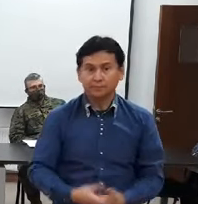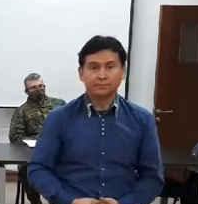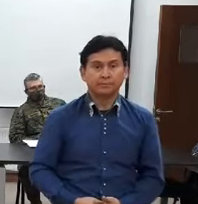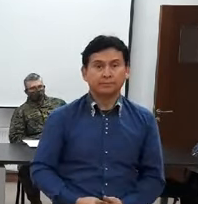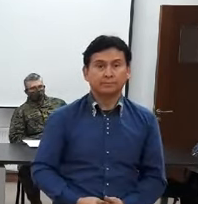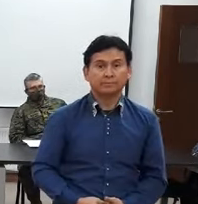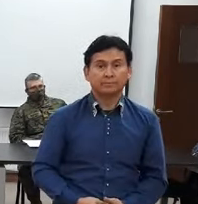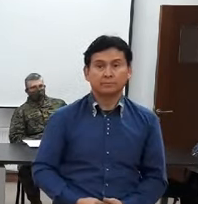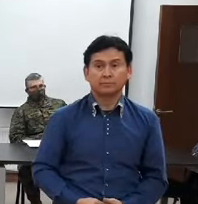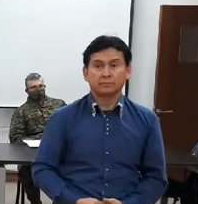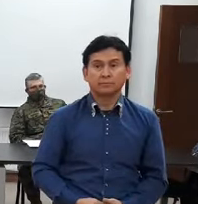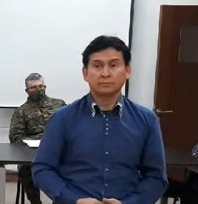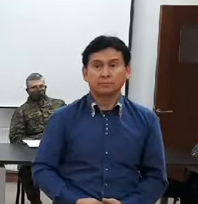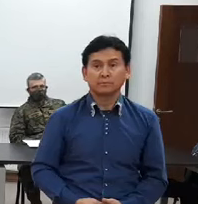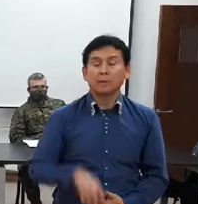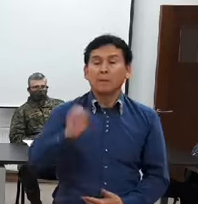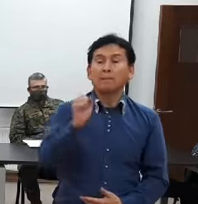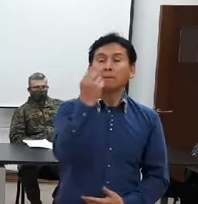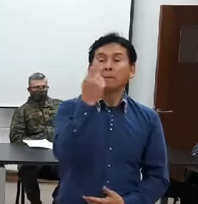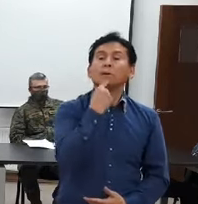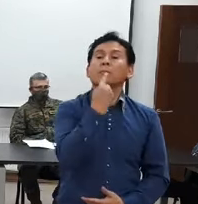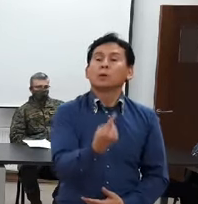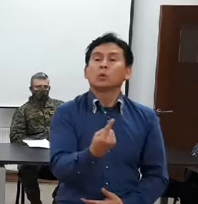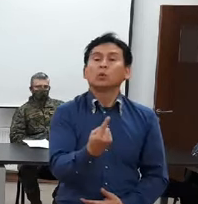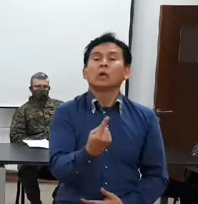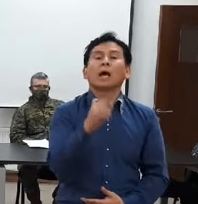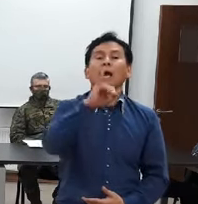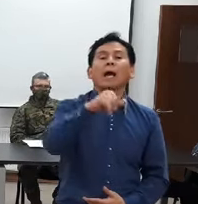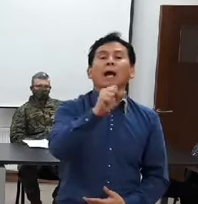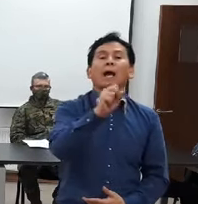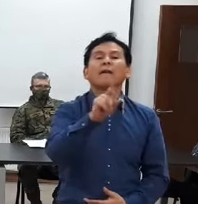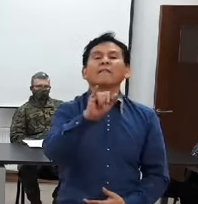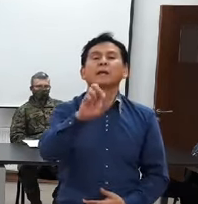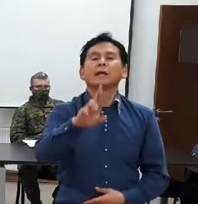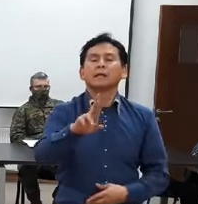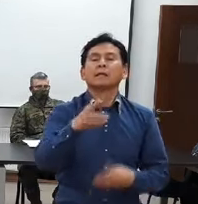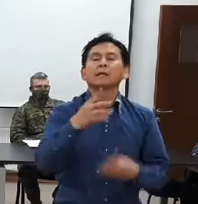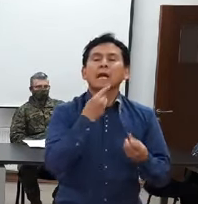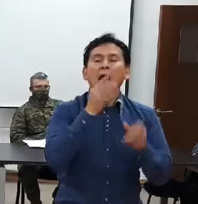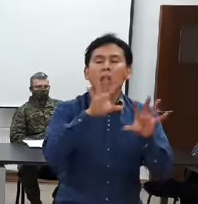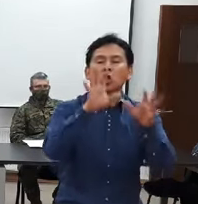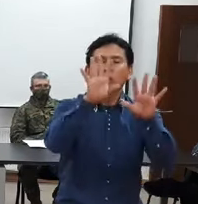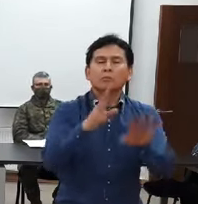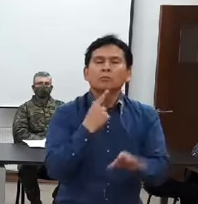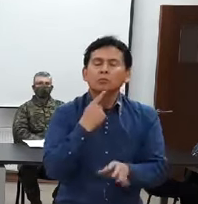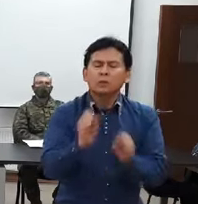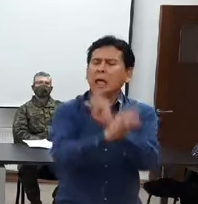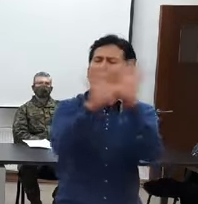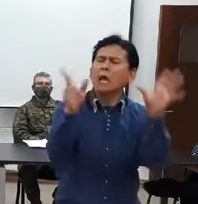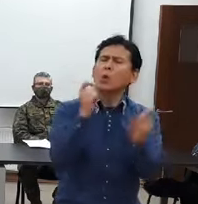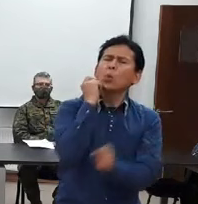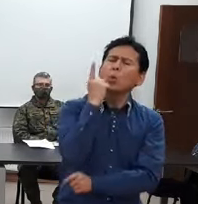Intendente, vamos a partir por la primera consulta de la prensa de Javier Gallardo, de Radio Arnides. ¿Se tiene claridad, de acuerdo,